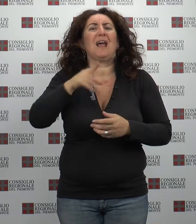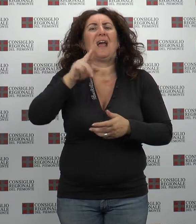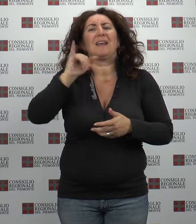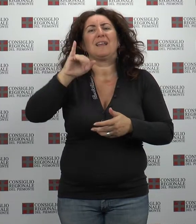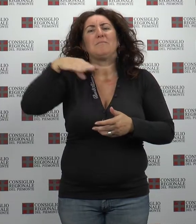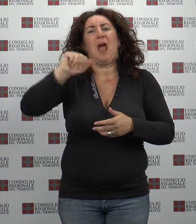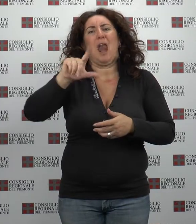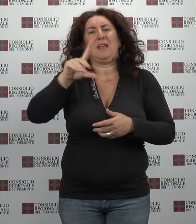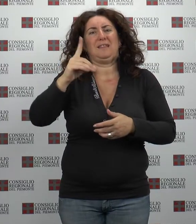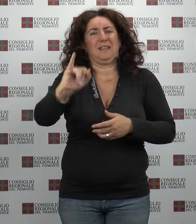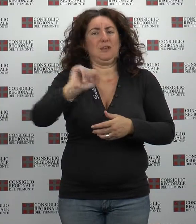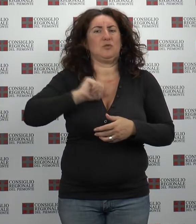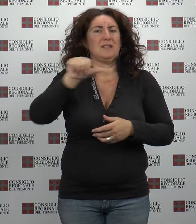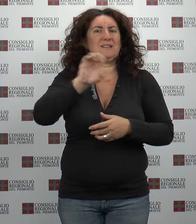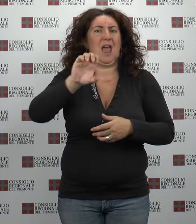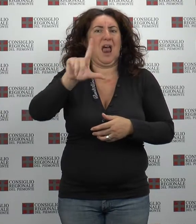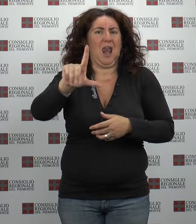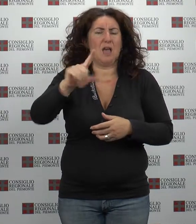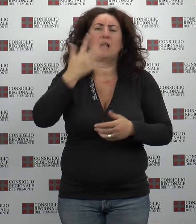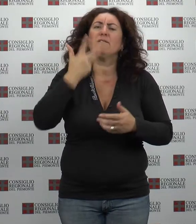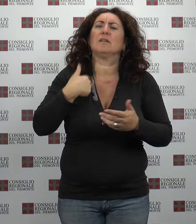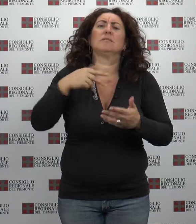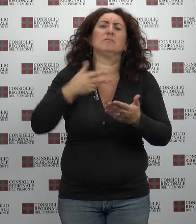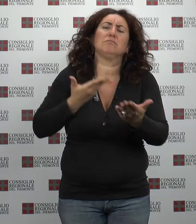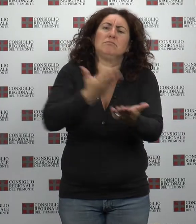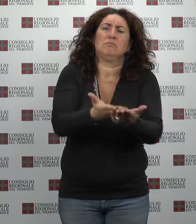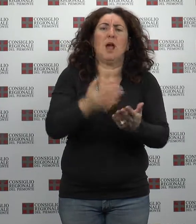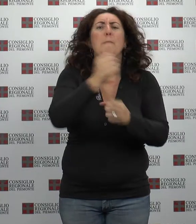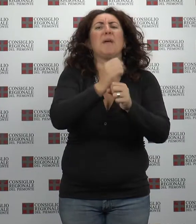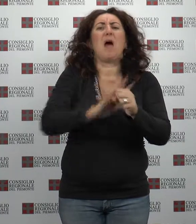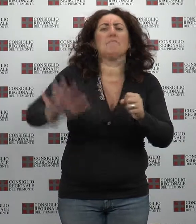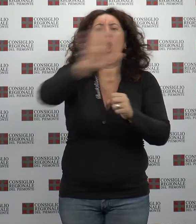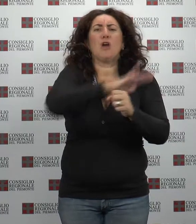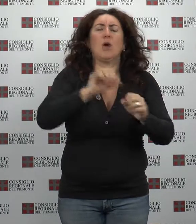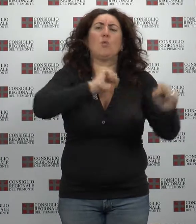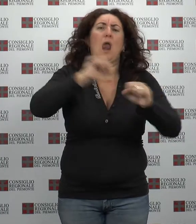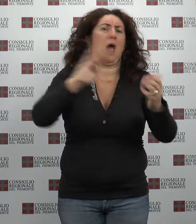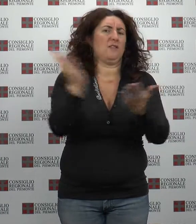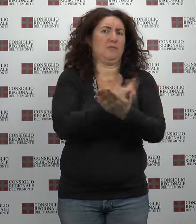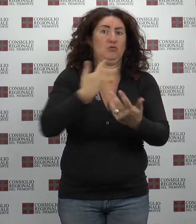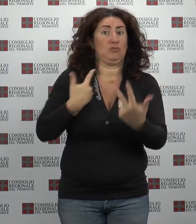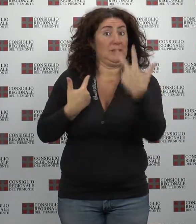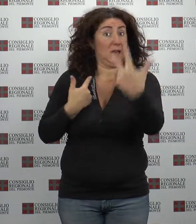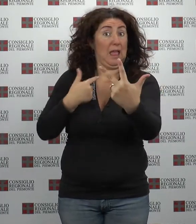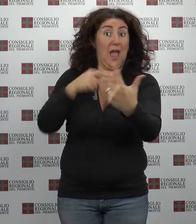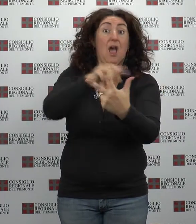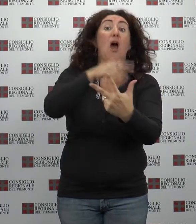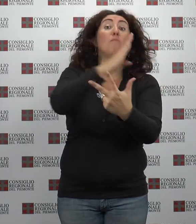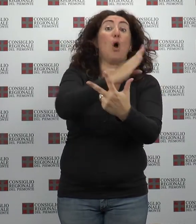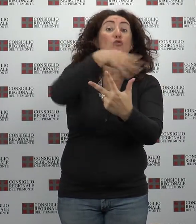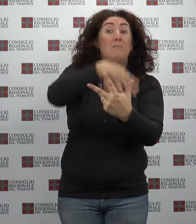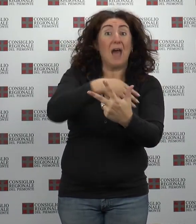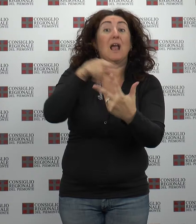Sell, sulla denuclearizzazione del Piemonte, dove sono presenti 3 siti nucleari a Bosco Marengo, Saluggia e Trino